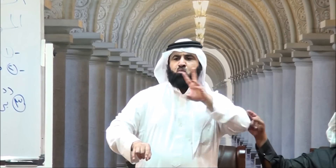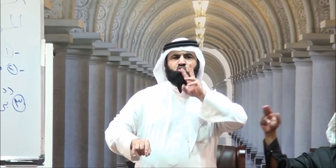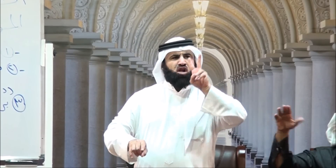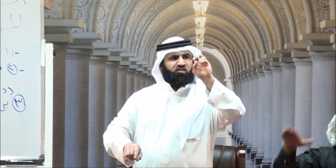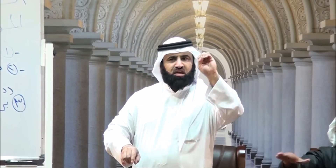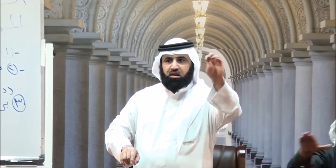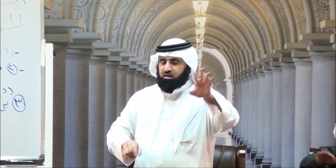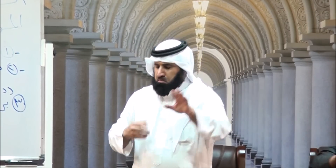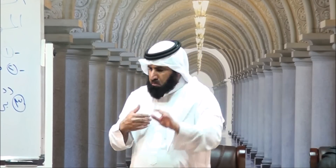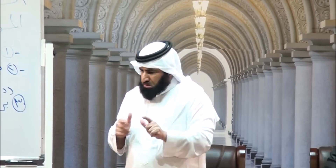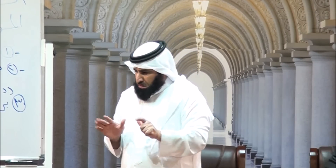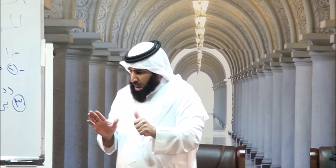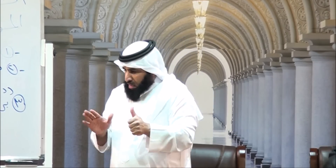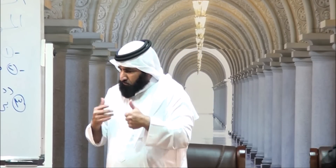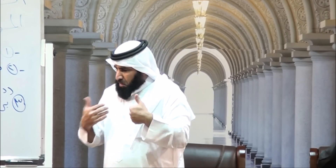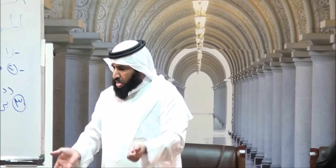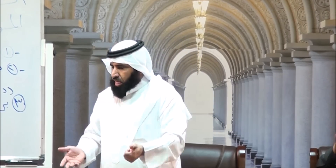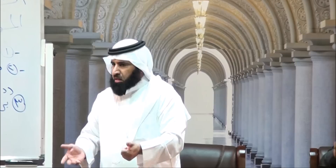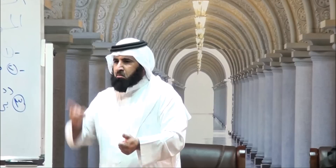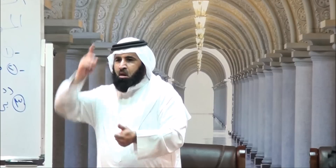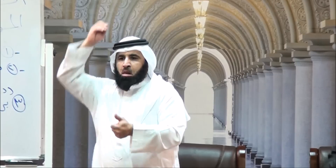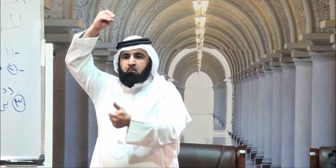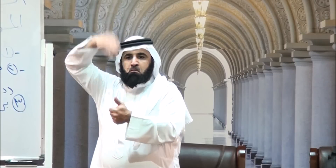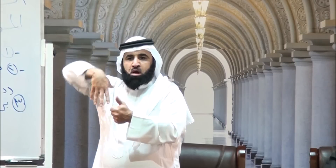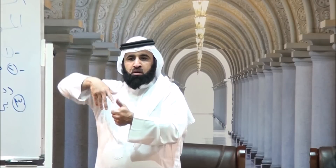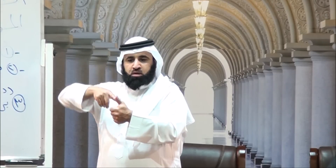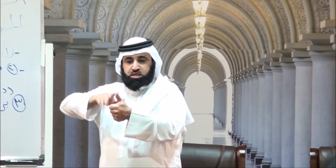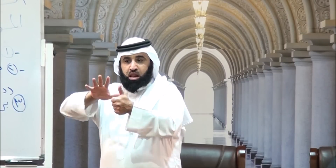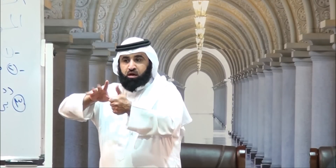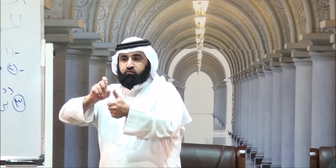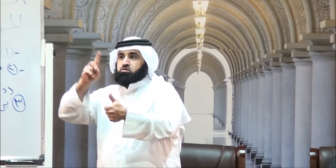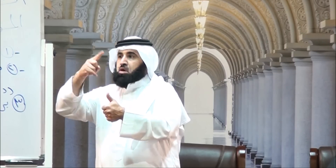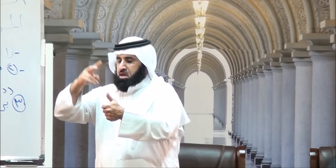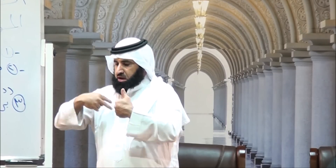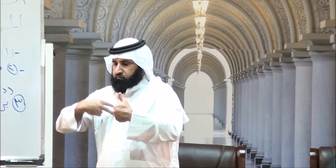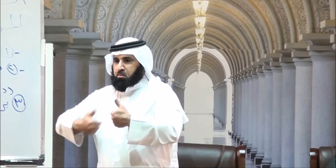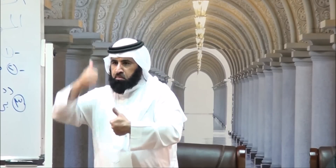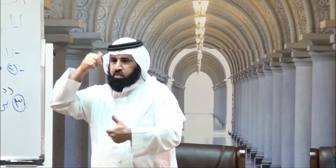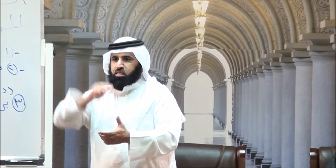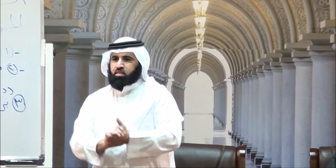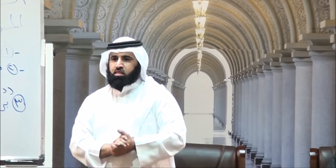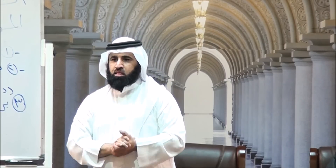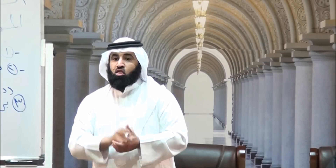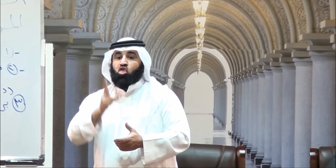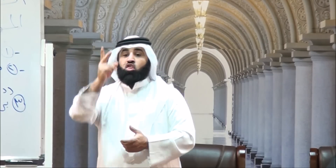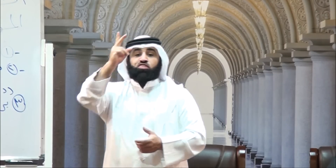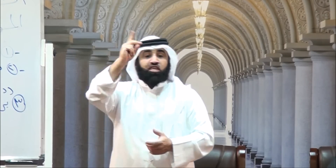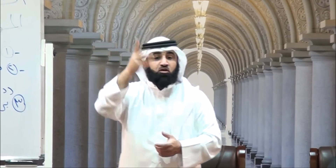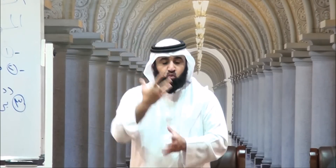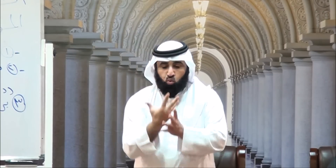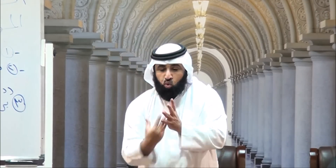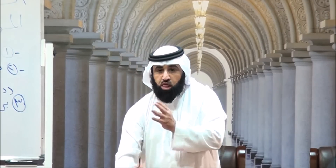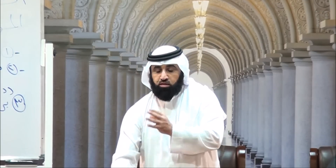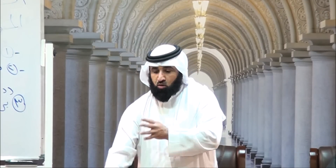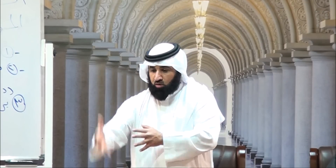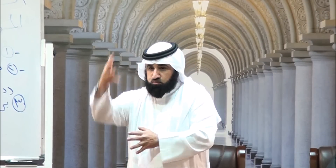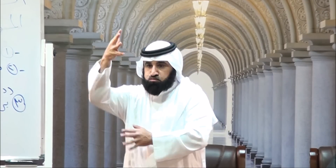ويرزقك الله بأولاد بارين فيك بإذن الله. بارين فيك.